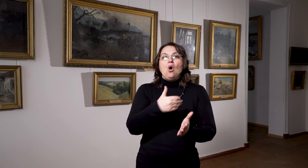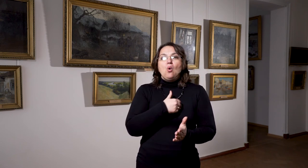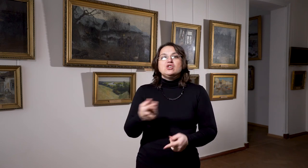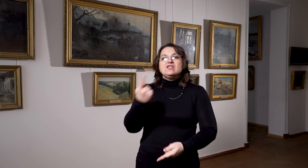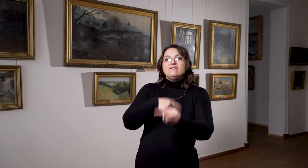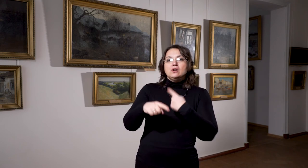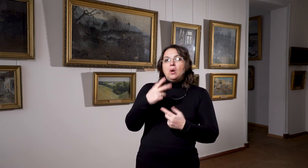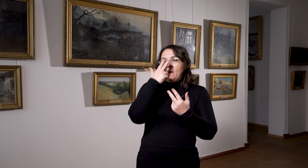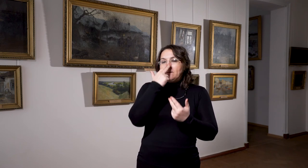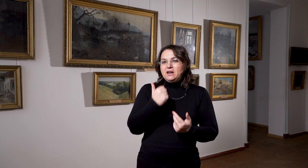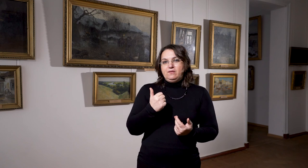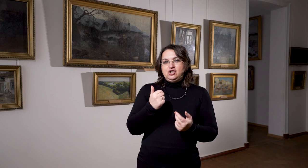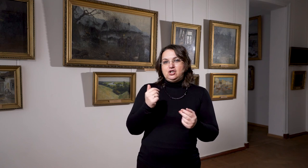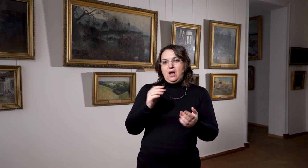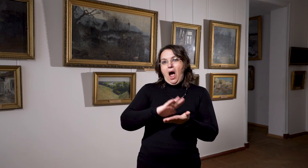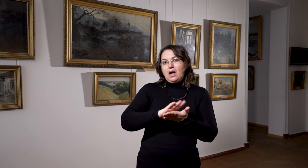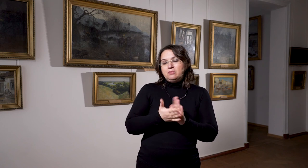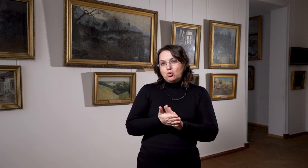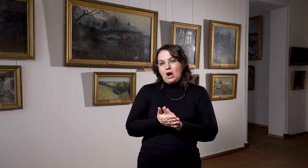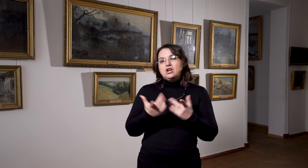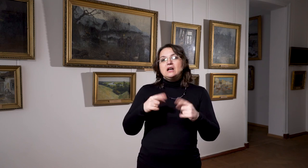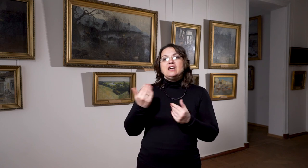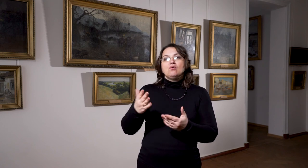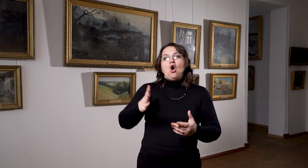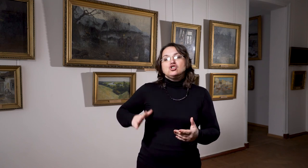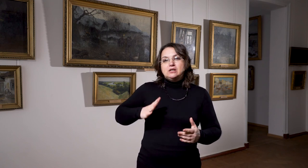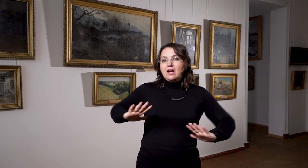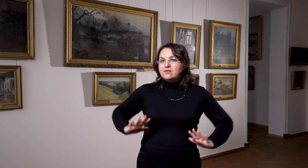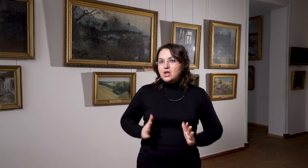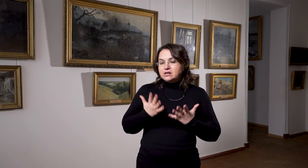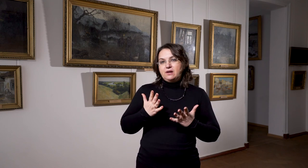так и я желаю вам возвращаться в Харьковский художественный музей все чаще